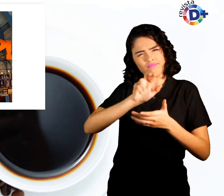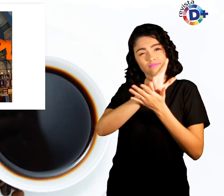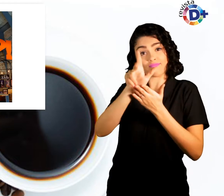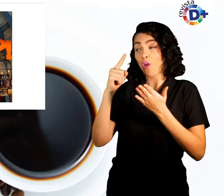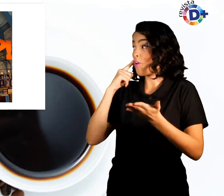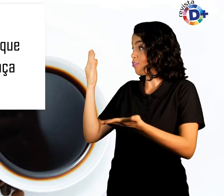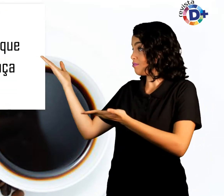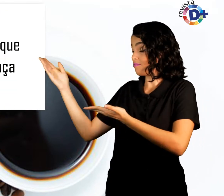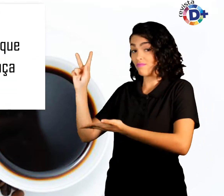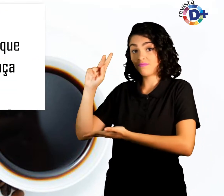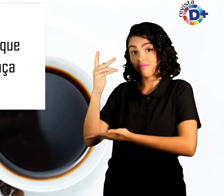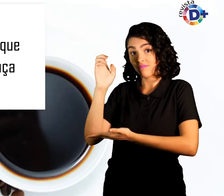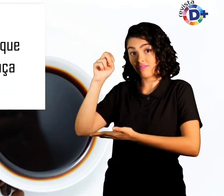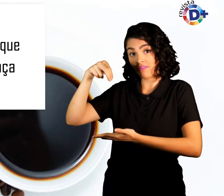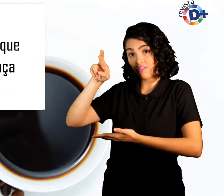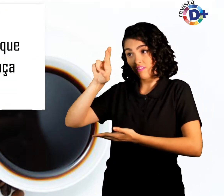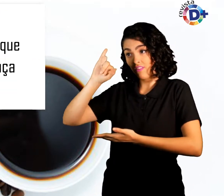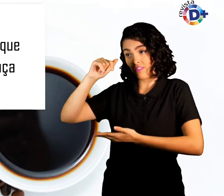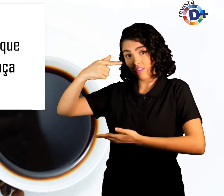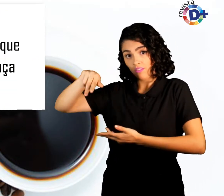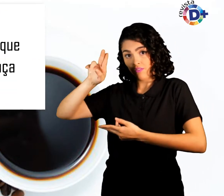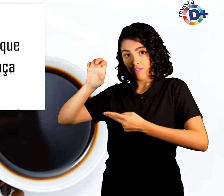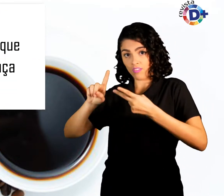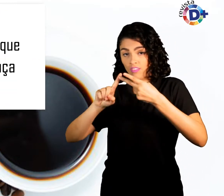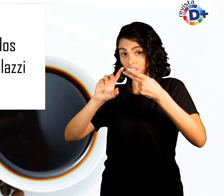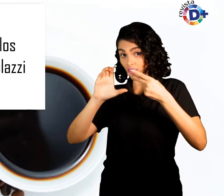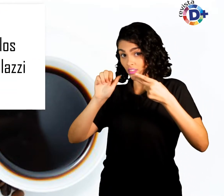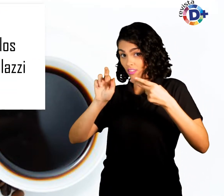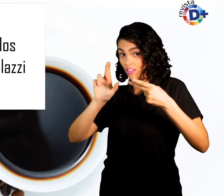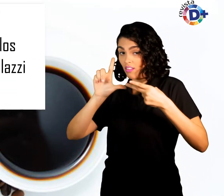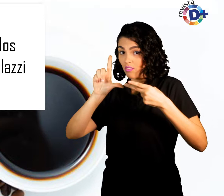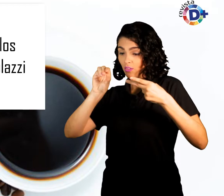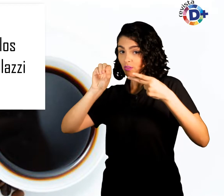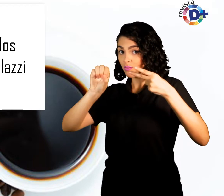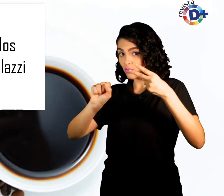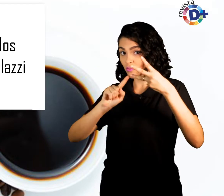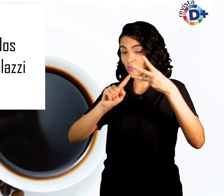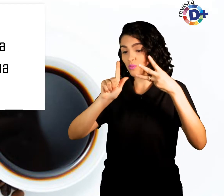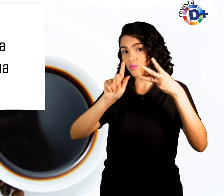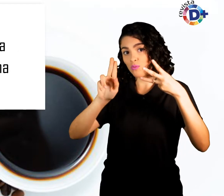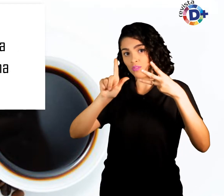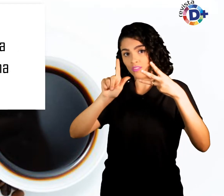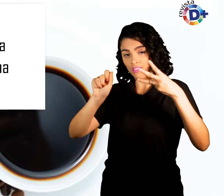fogaça carlos bertolazzi guga rocha helô pinheiro